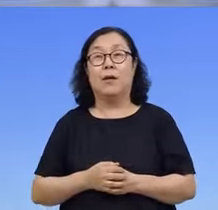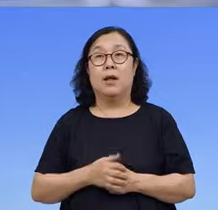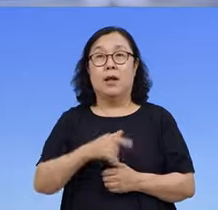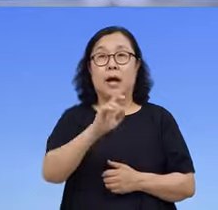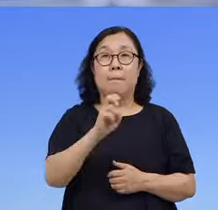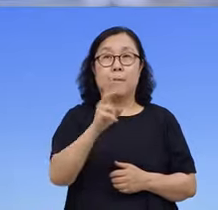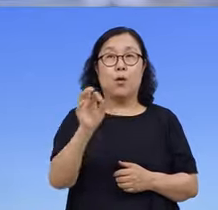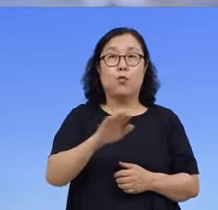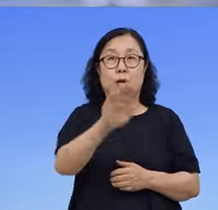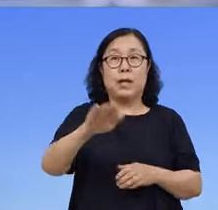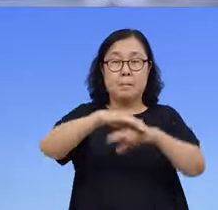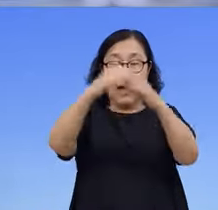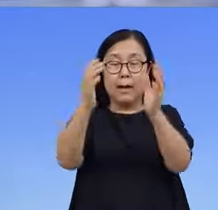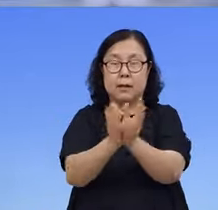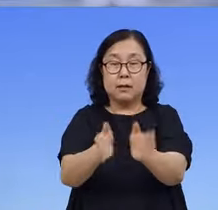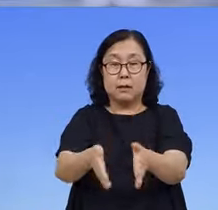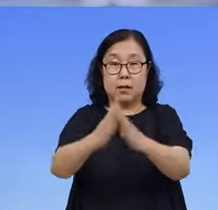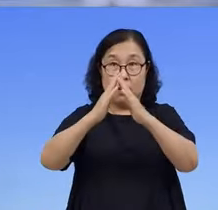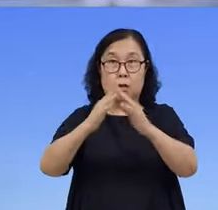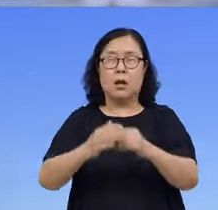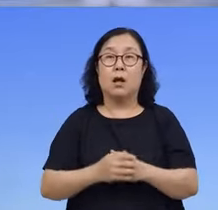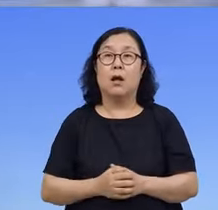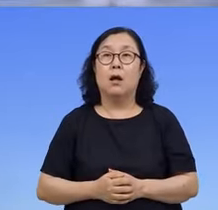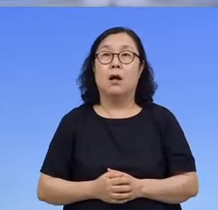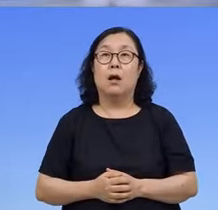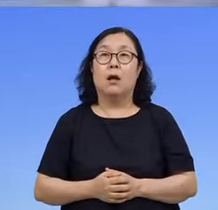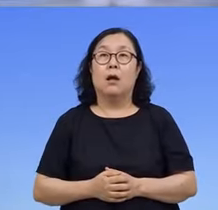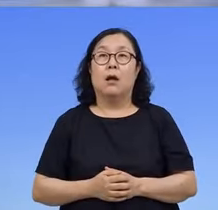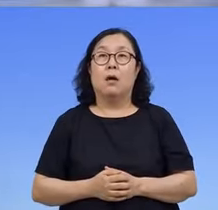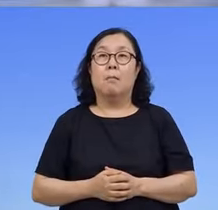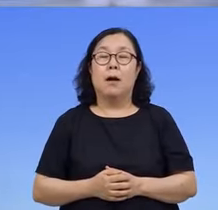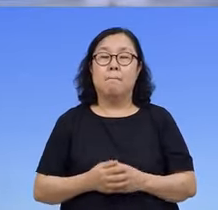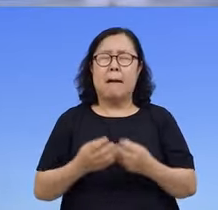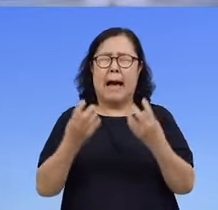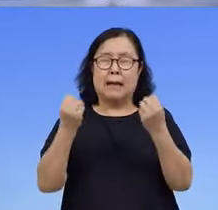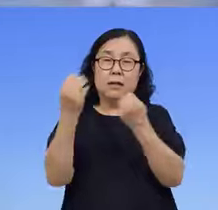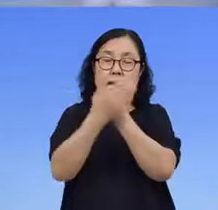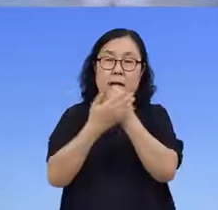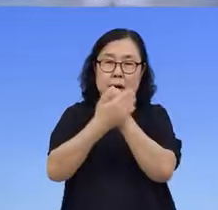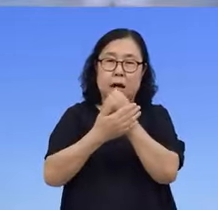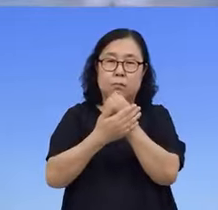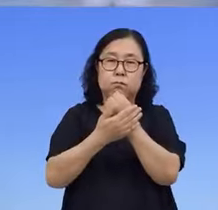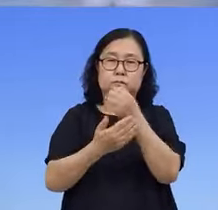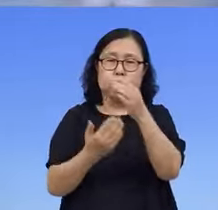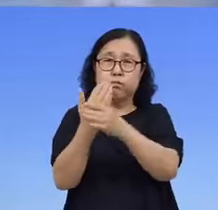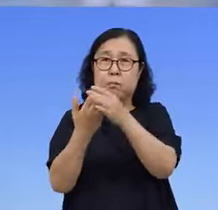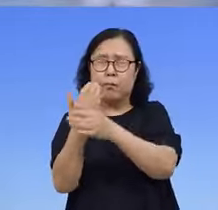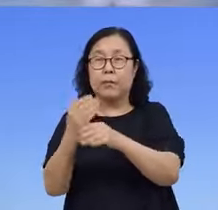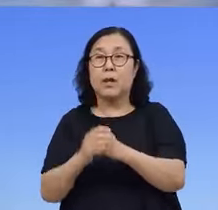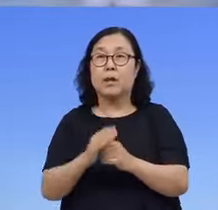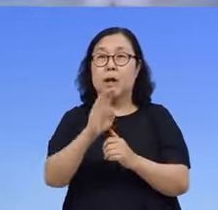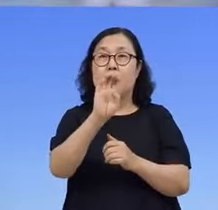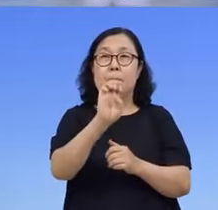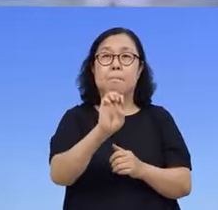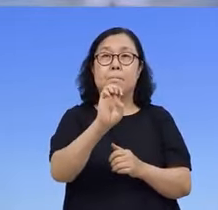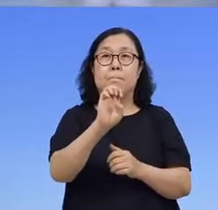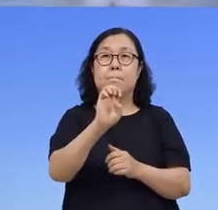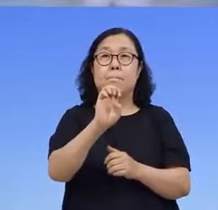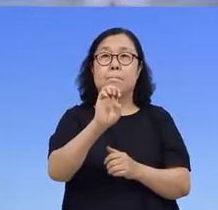우리 마을을 세웠더니 지난번에 말씀드렸잖아요. 말도 안 되는 일들이 벌어지는 겁니다. 그